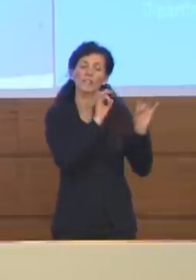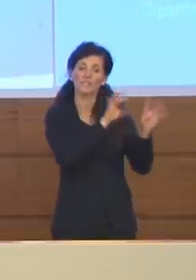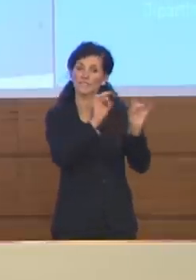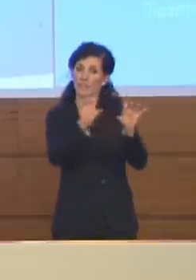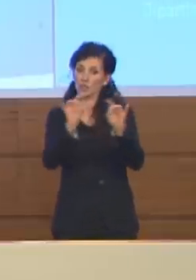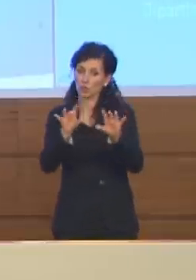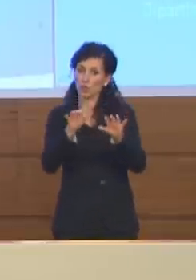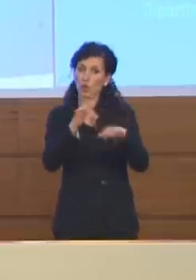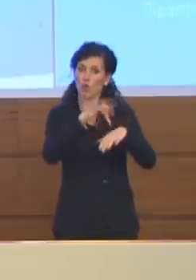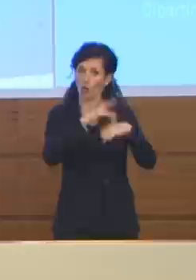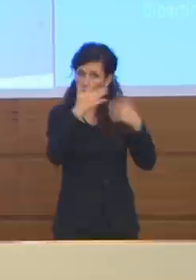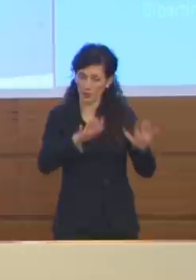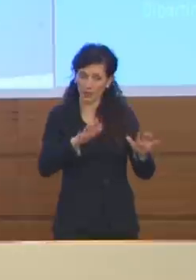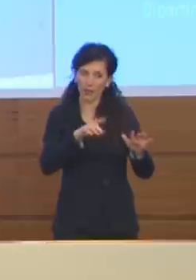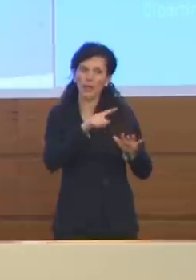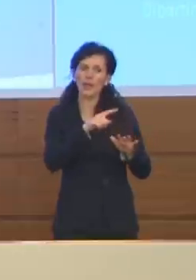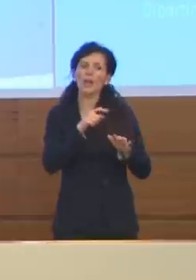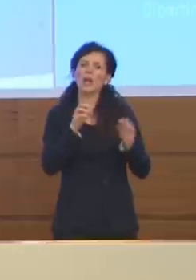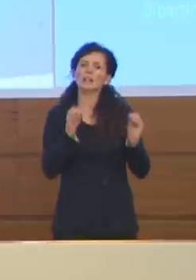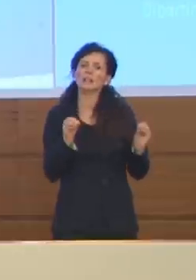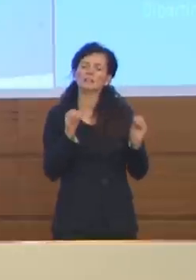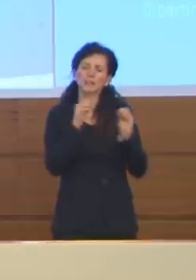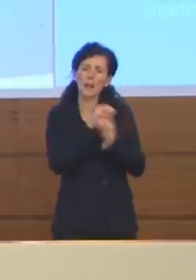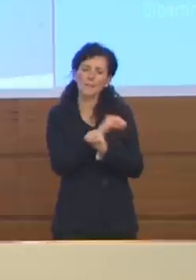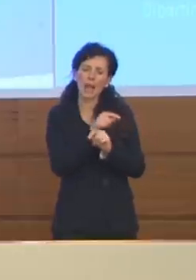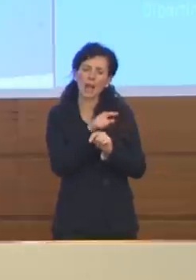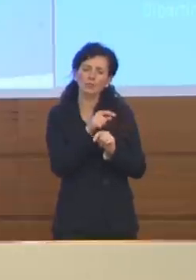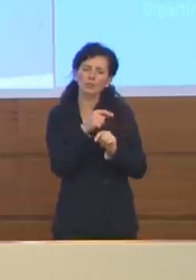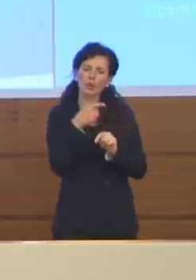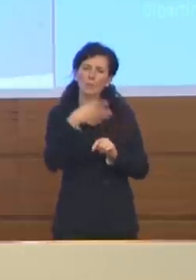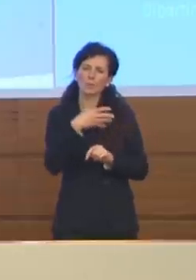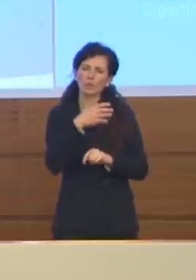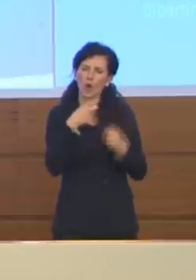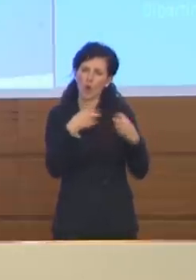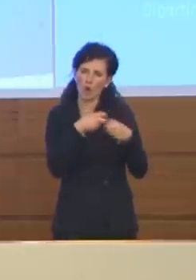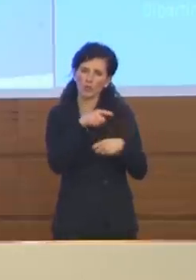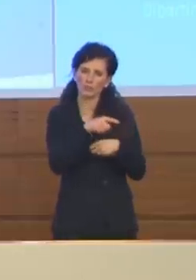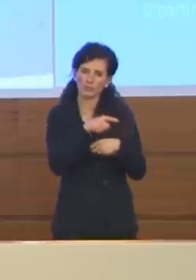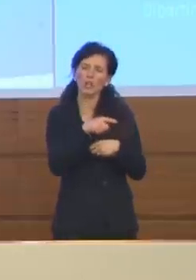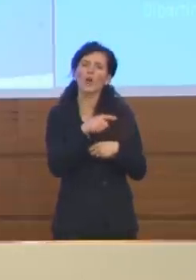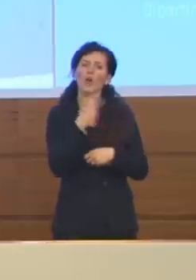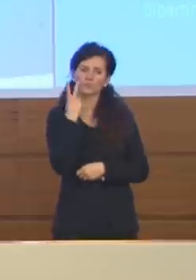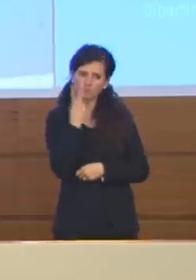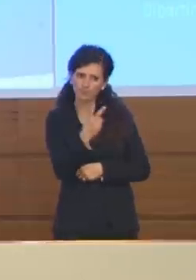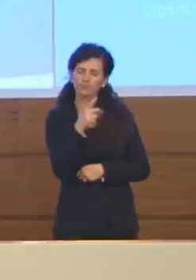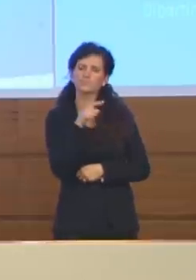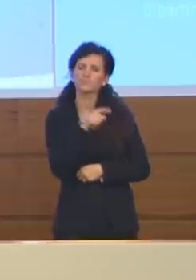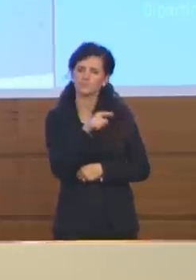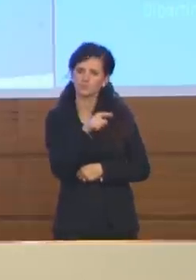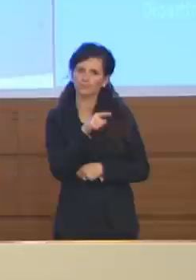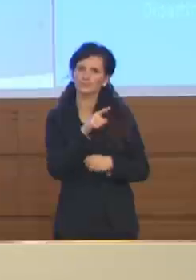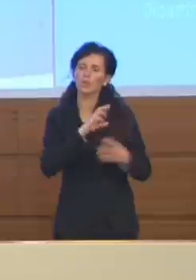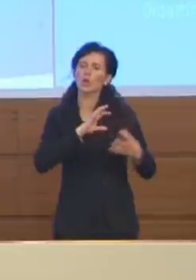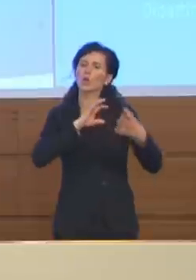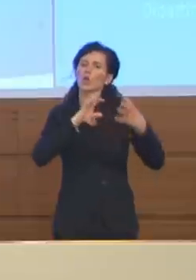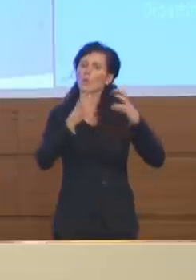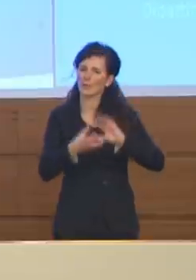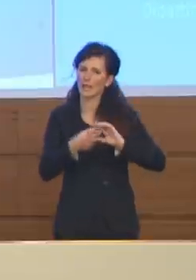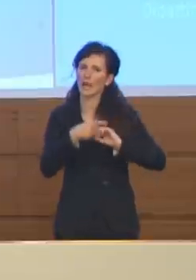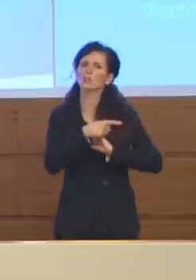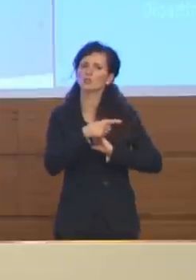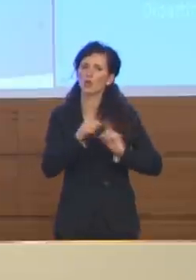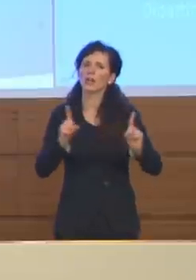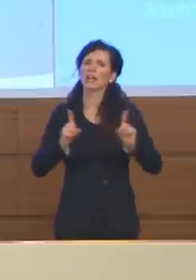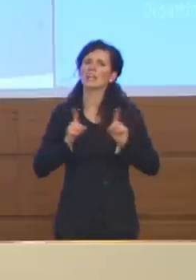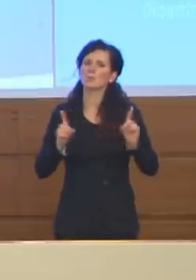dopo il trapianto di midollo se hanno avuto maggior incidenza di quella che la complicanza immunologica